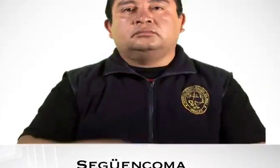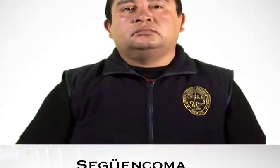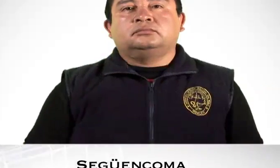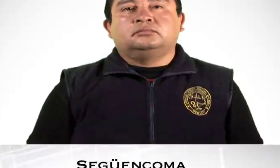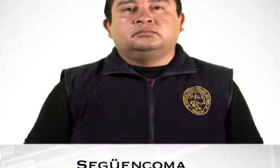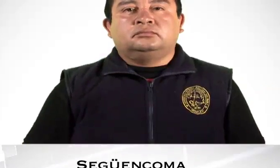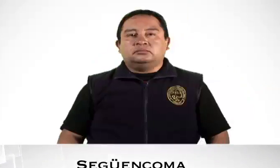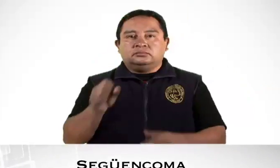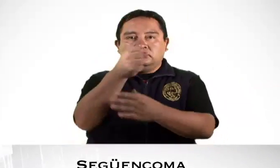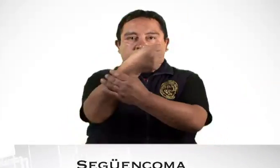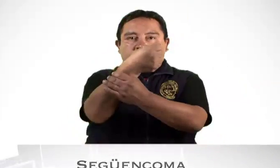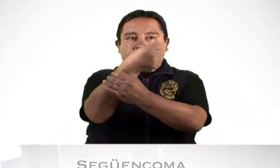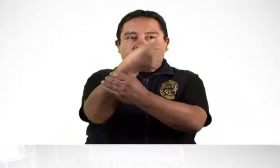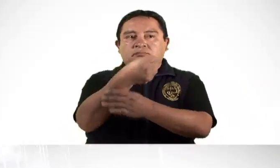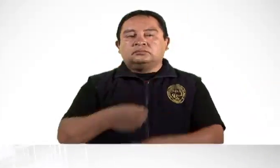Seguencoma. Seguencoma.